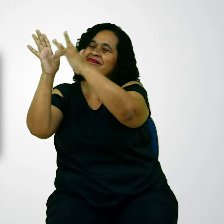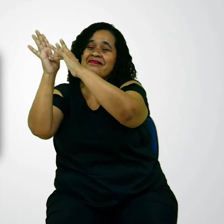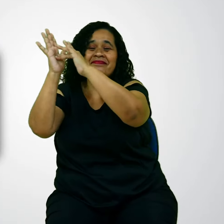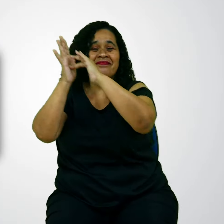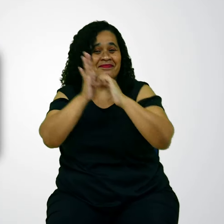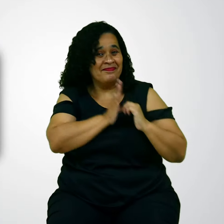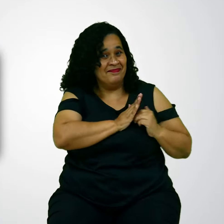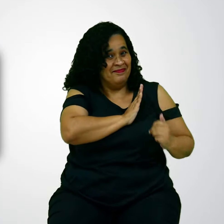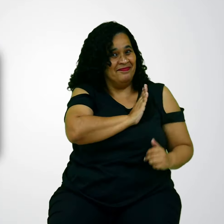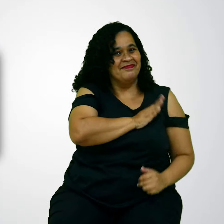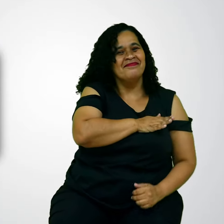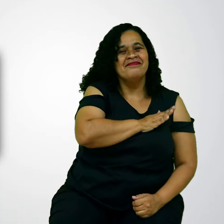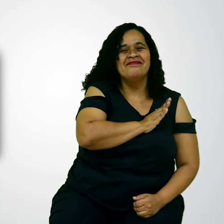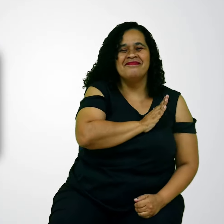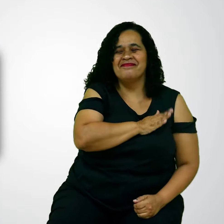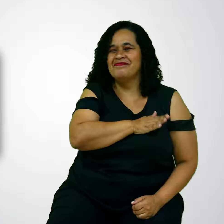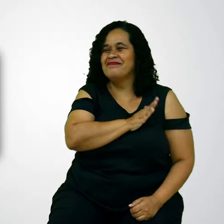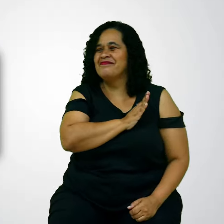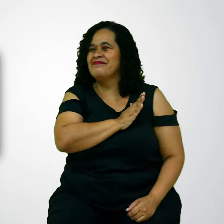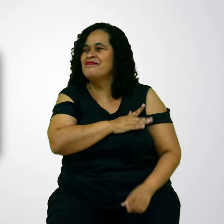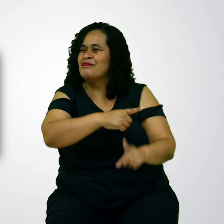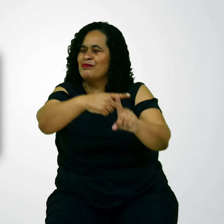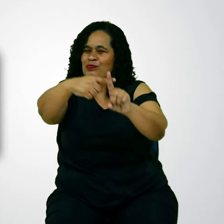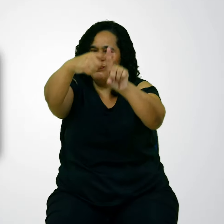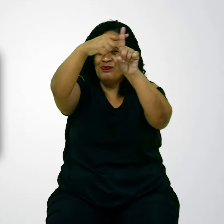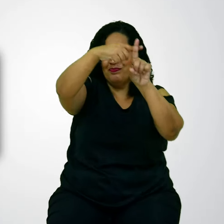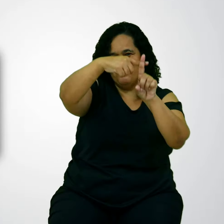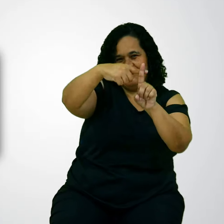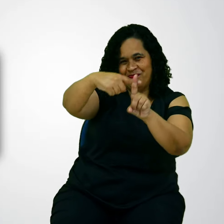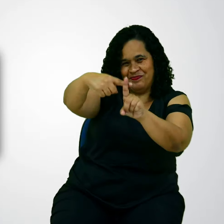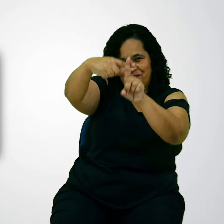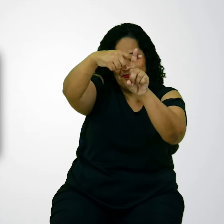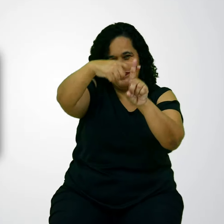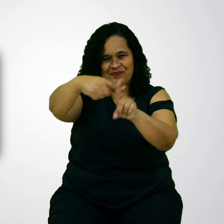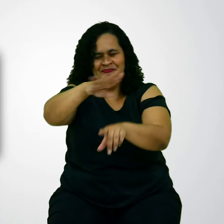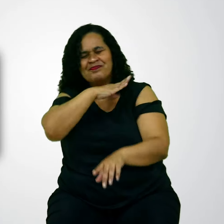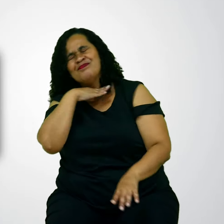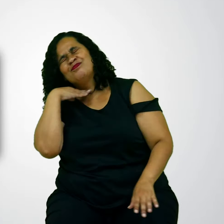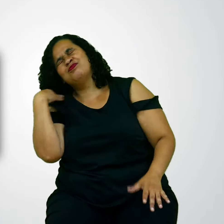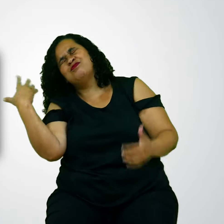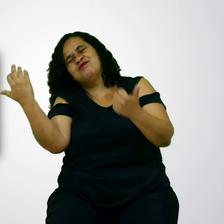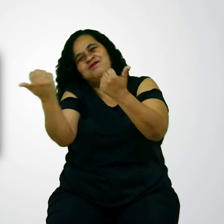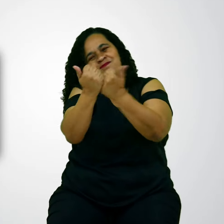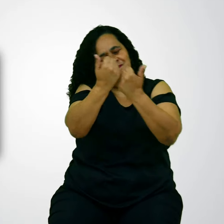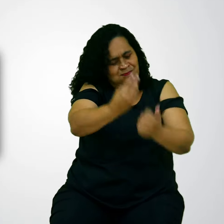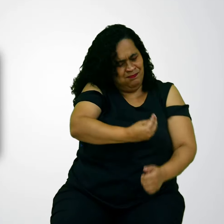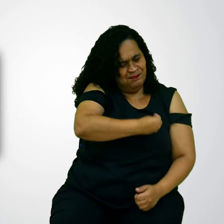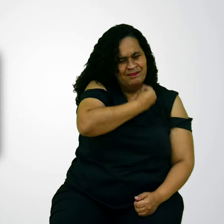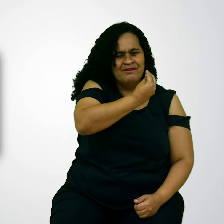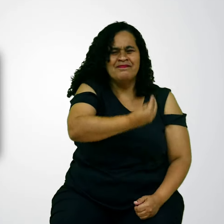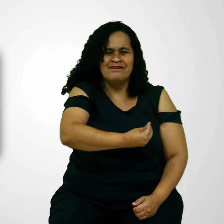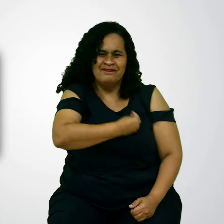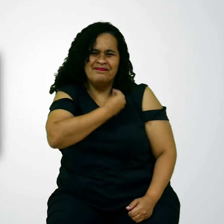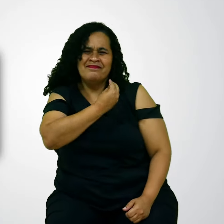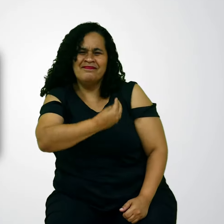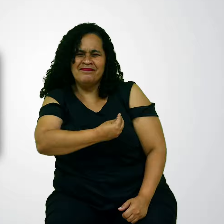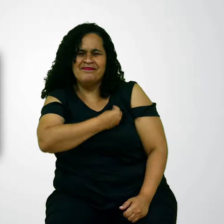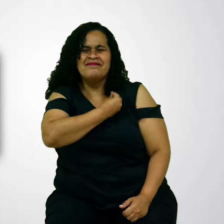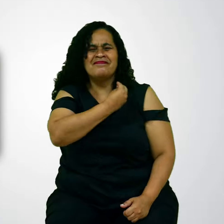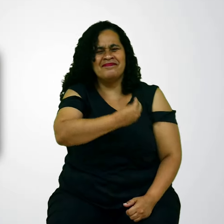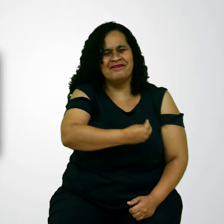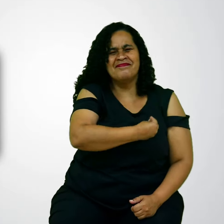deu. Lá na cruz morreu em meu lugar, minha dívida